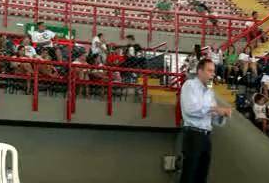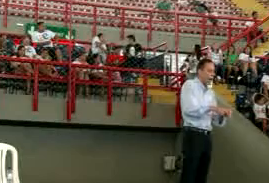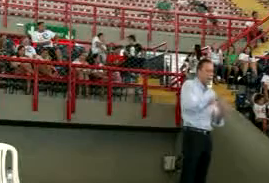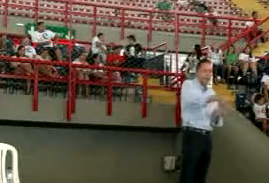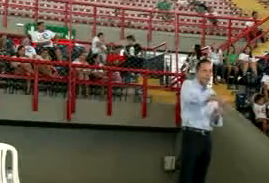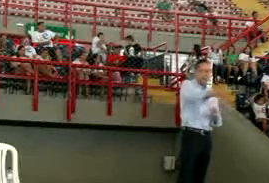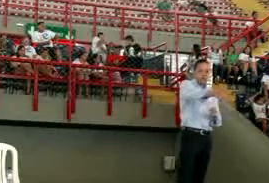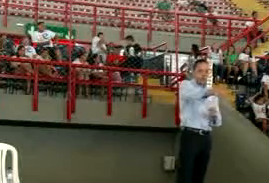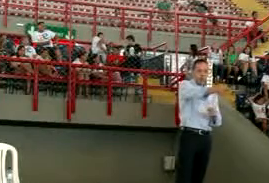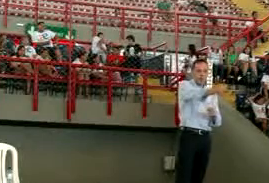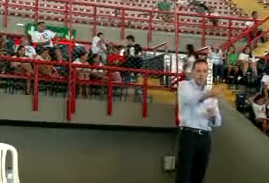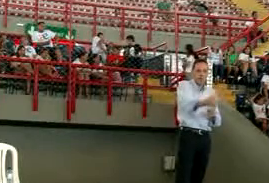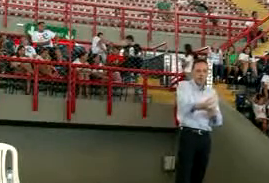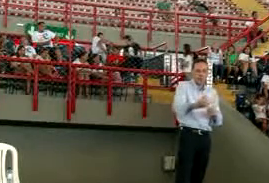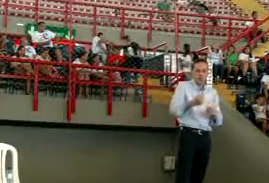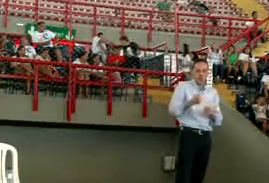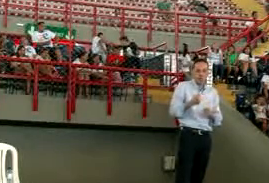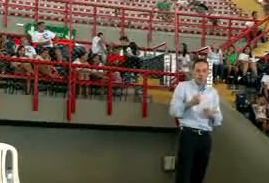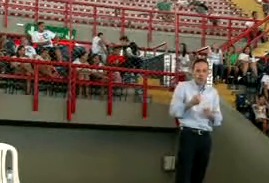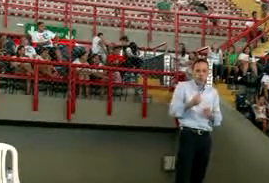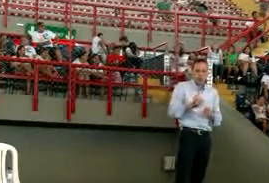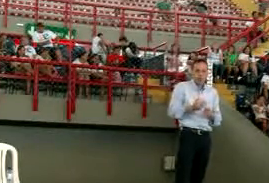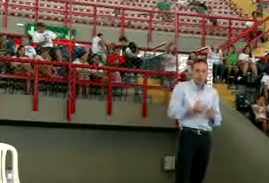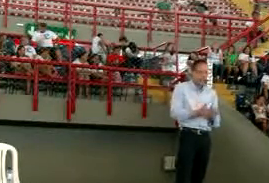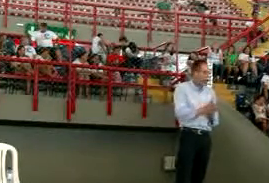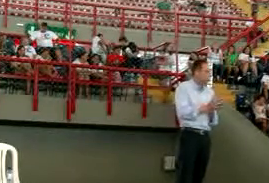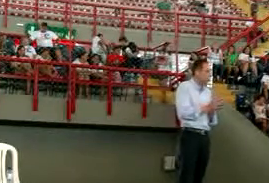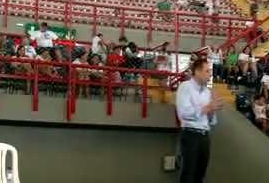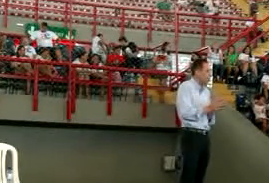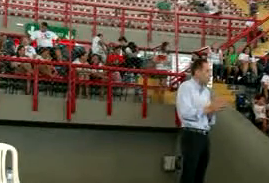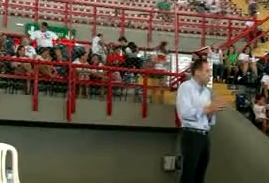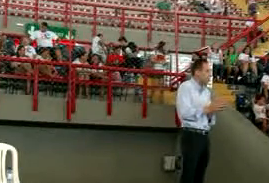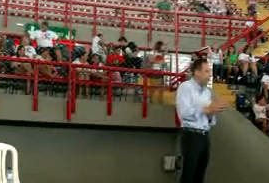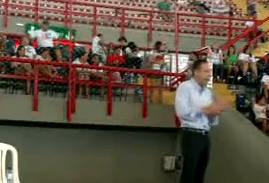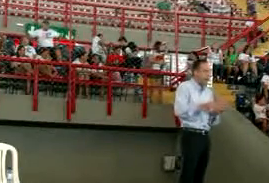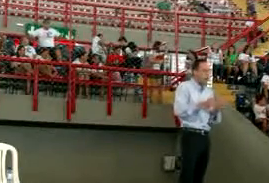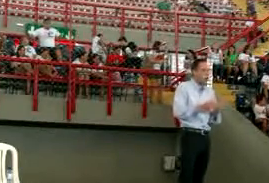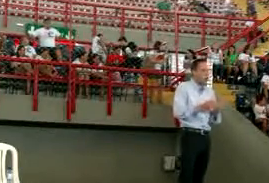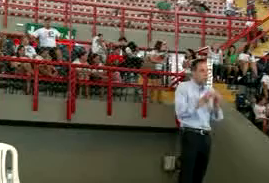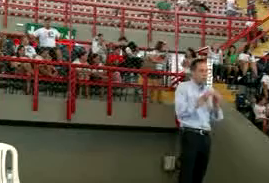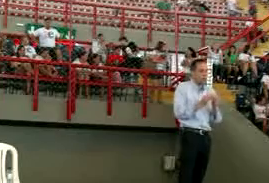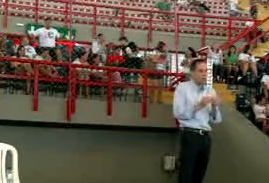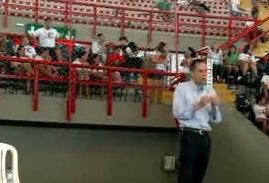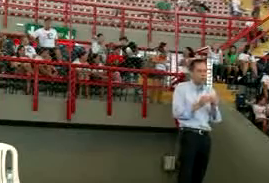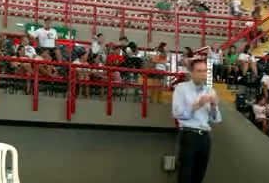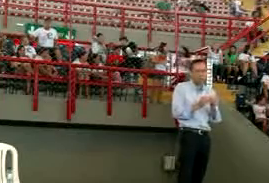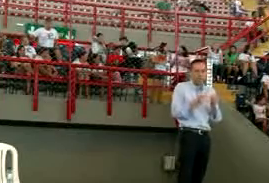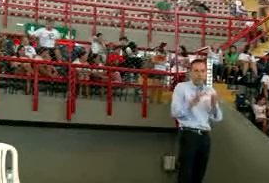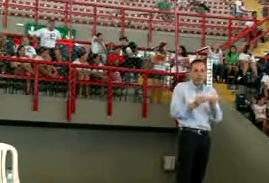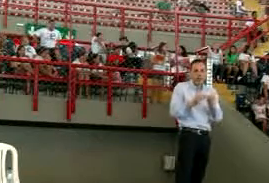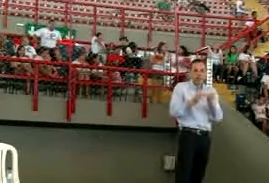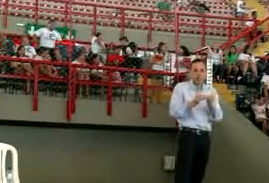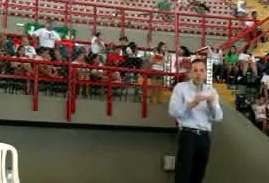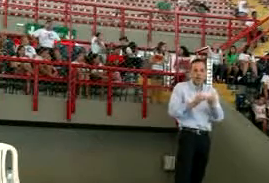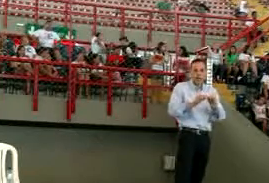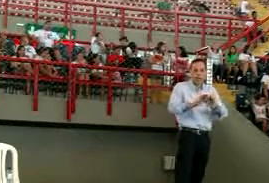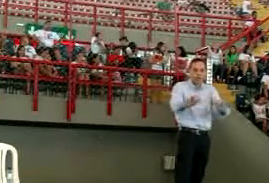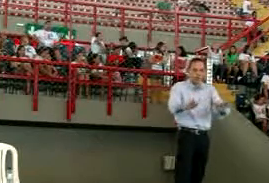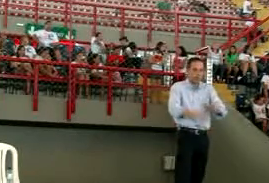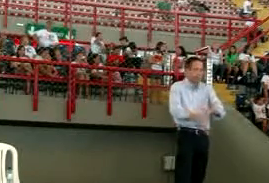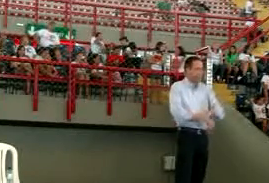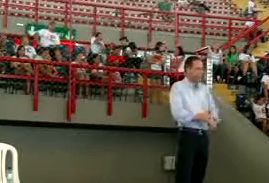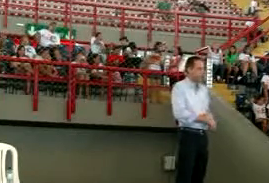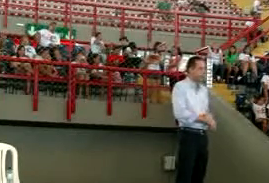ocupou. Aquele que desenvolveu a terra tem direito à posse. De acordo com isso, a Colônia do Sacramento, ela passa a pertencer